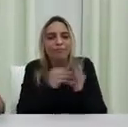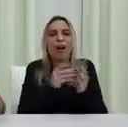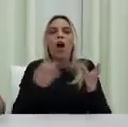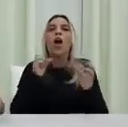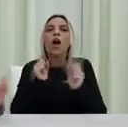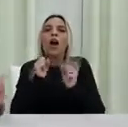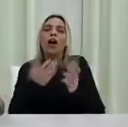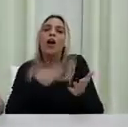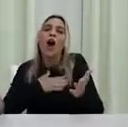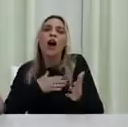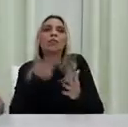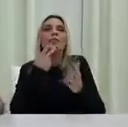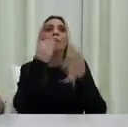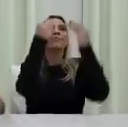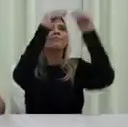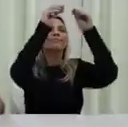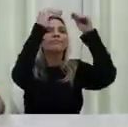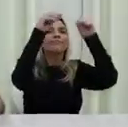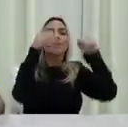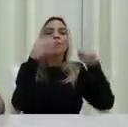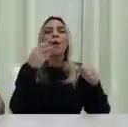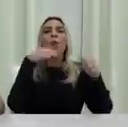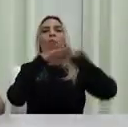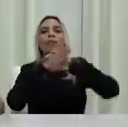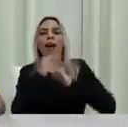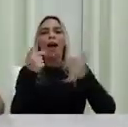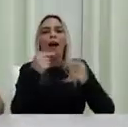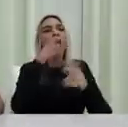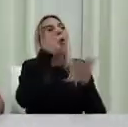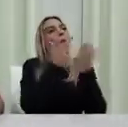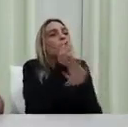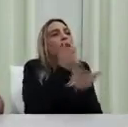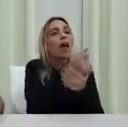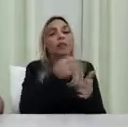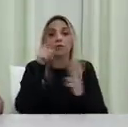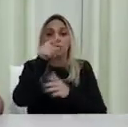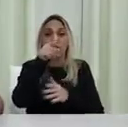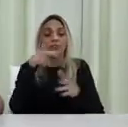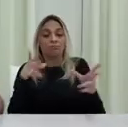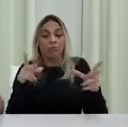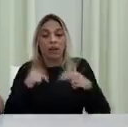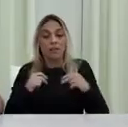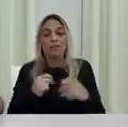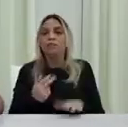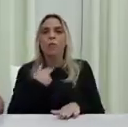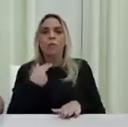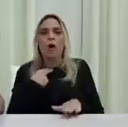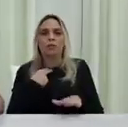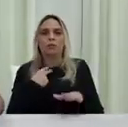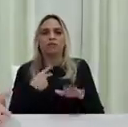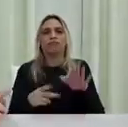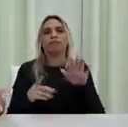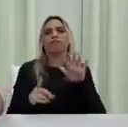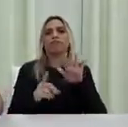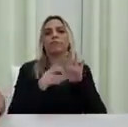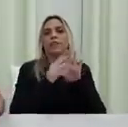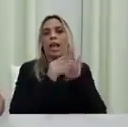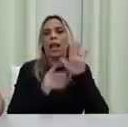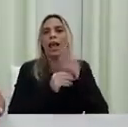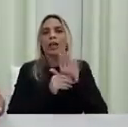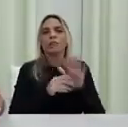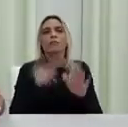novidades. Que não é novidade, é o que vocês querem, que vocês merecem. Não pode um decreto, né, simplesmente